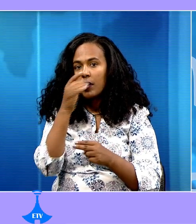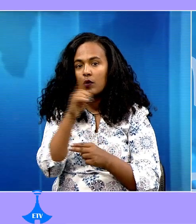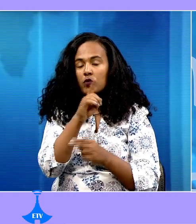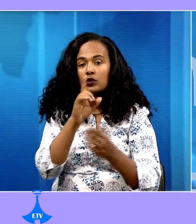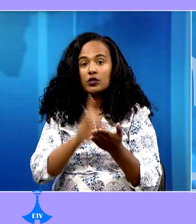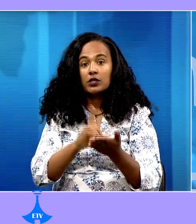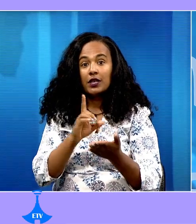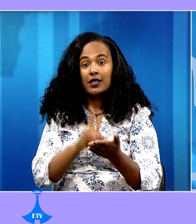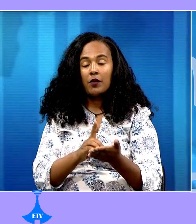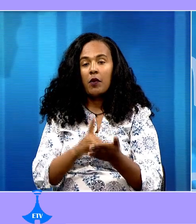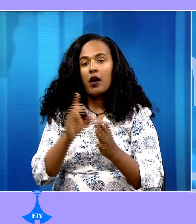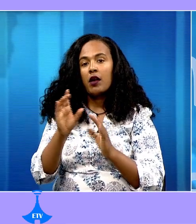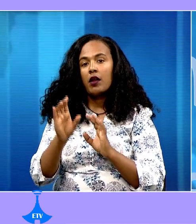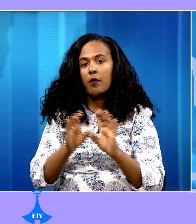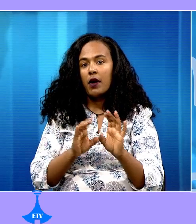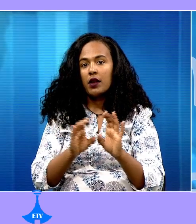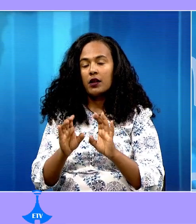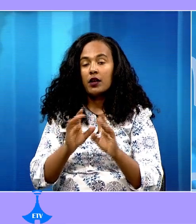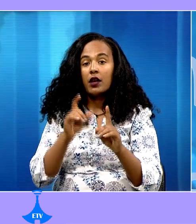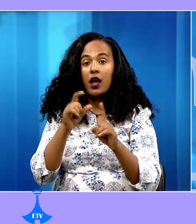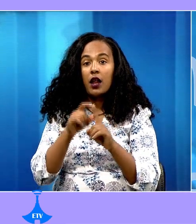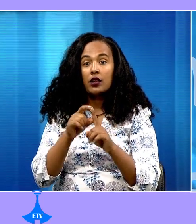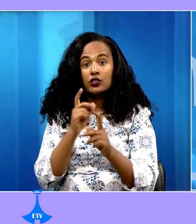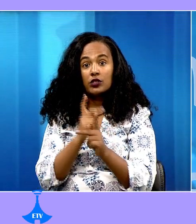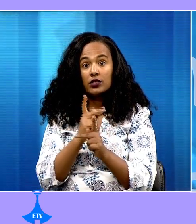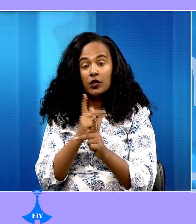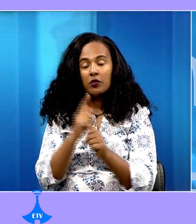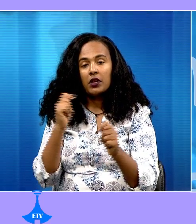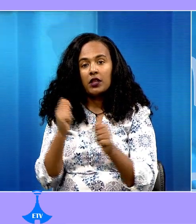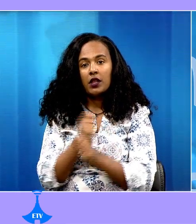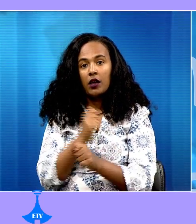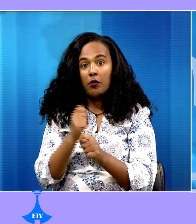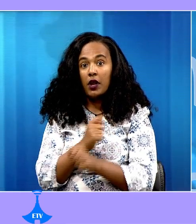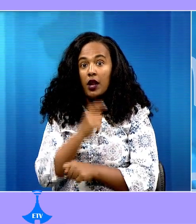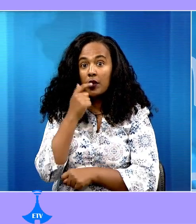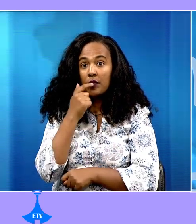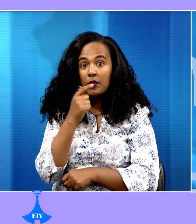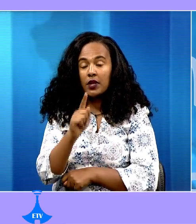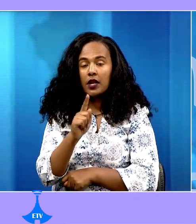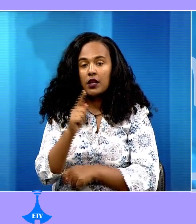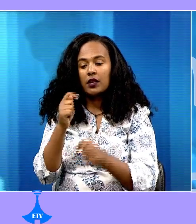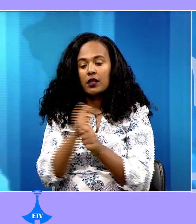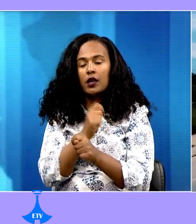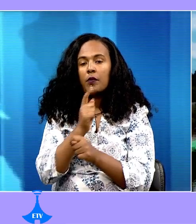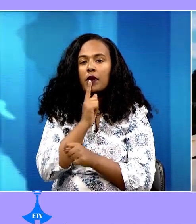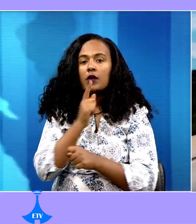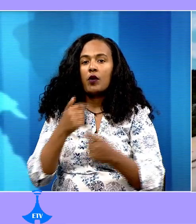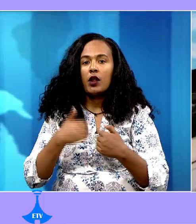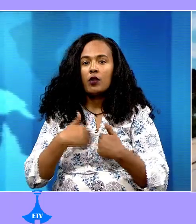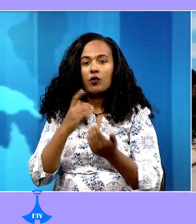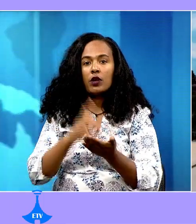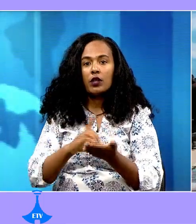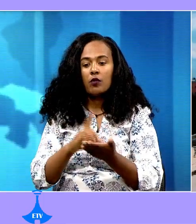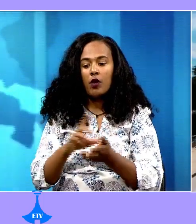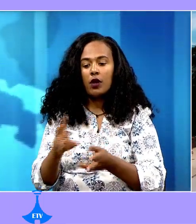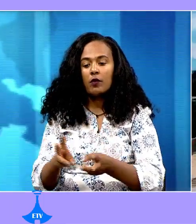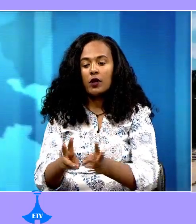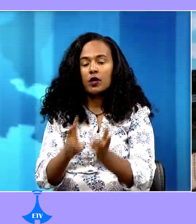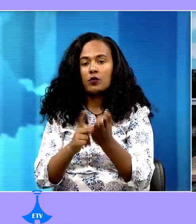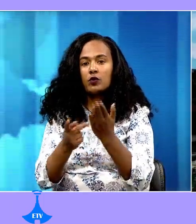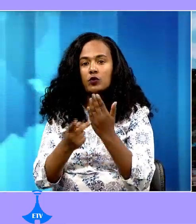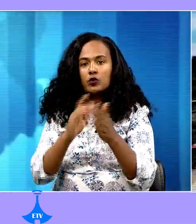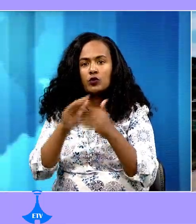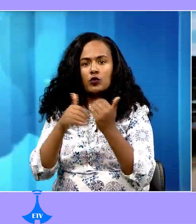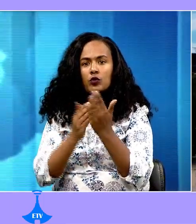ከተማ ለማድረግ ቃላችንን ጠብቀን ተገብራለን ብለን እየተገበርን ነው ያለነው። ከንቲባ የመንገድ ፕሮጀክቶች